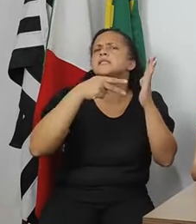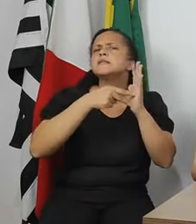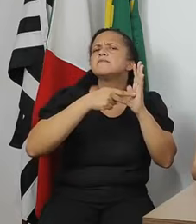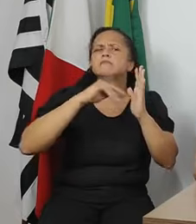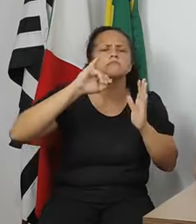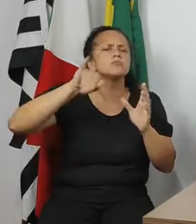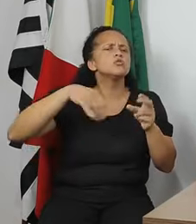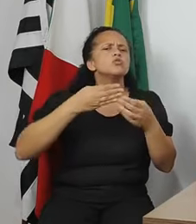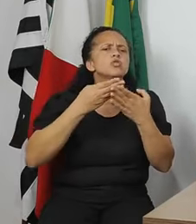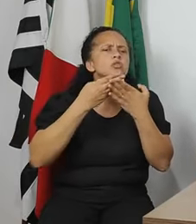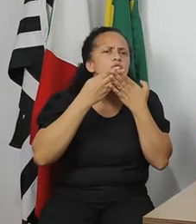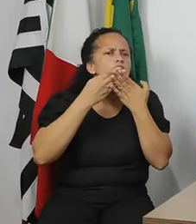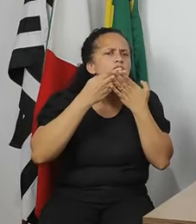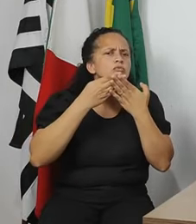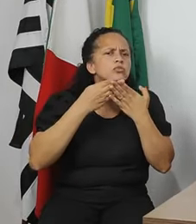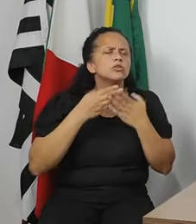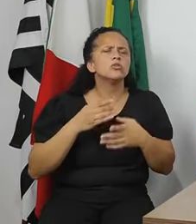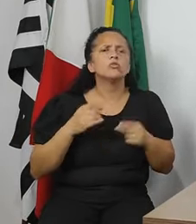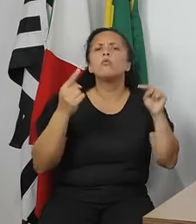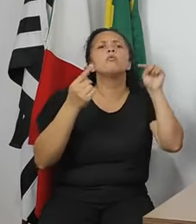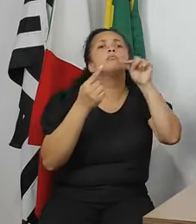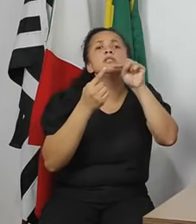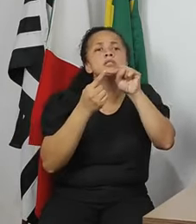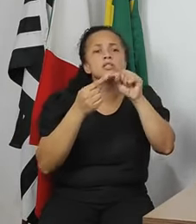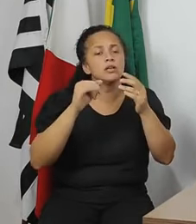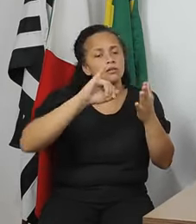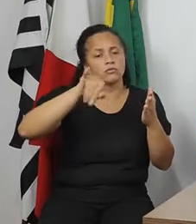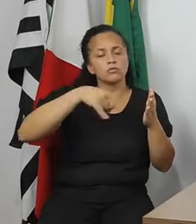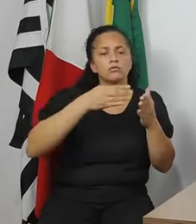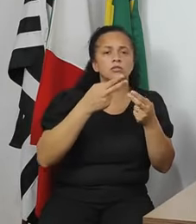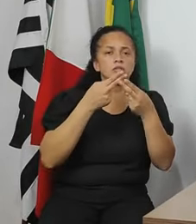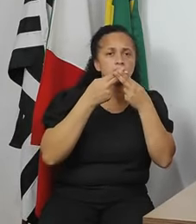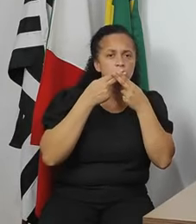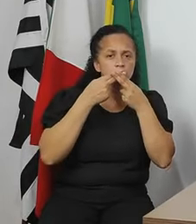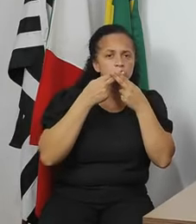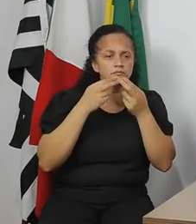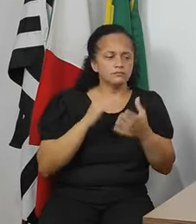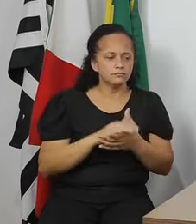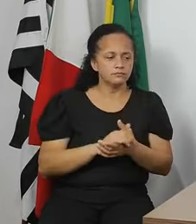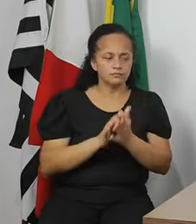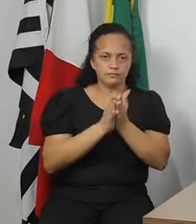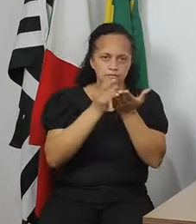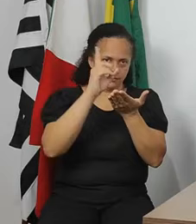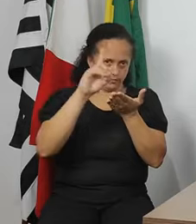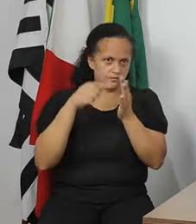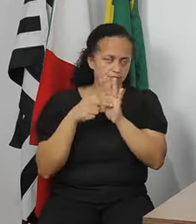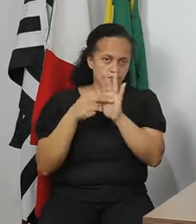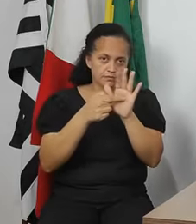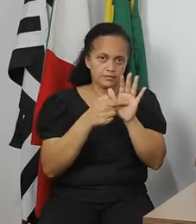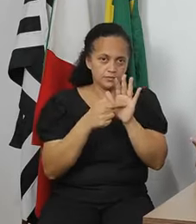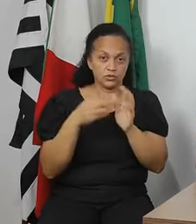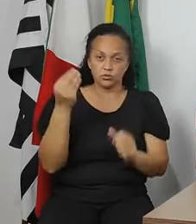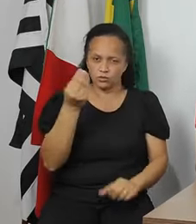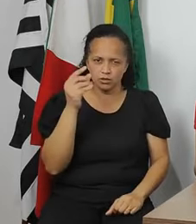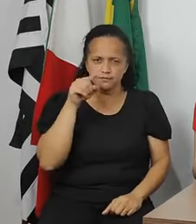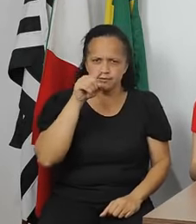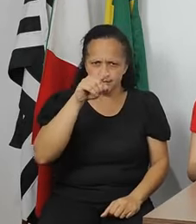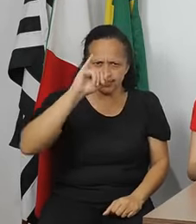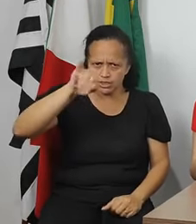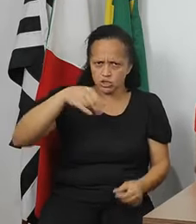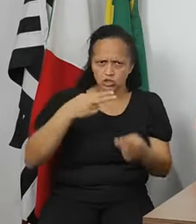gente... A Bíblia fala, né? Eu acabei de ler, falou assim, quando você jejuar, você não se mostre triste,